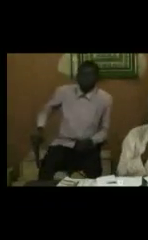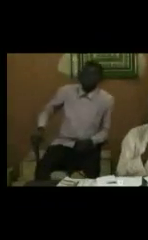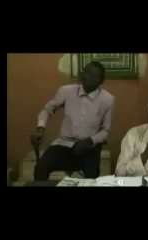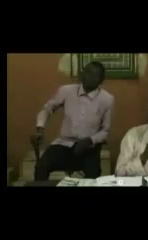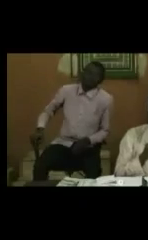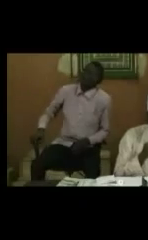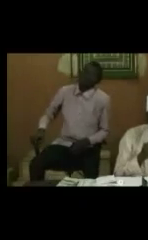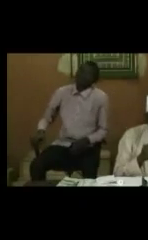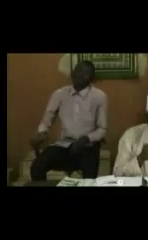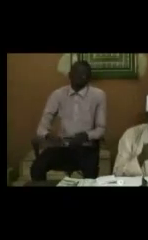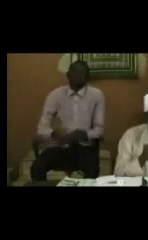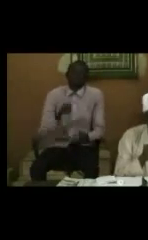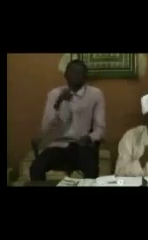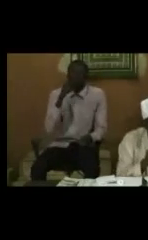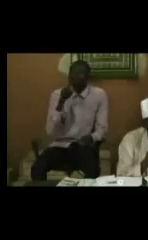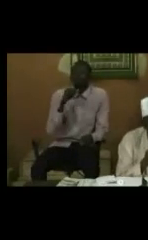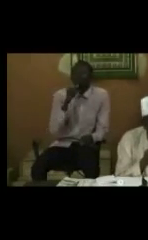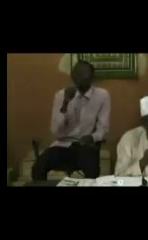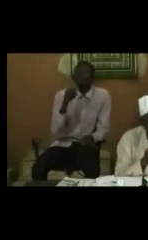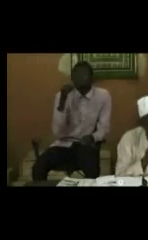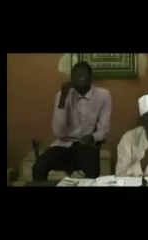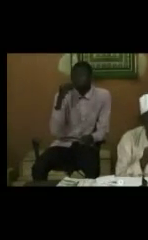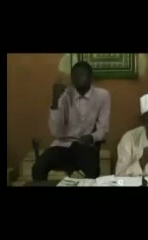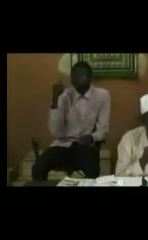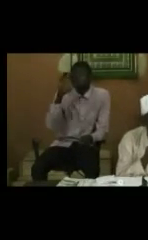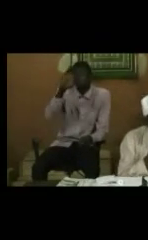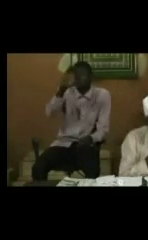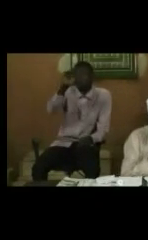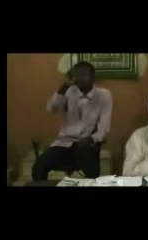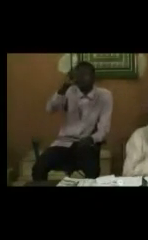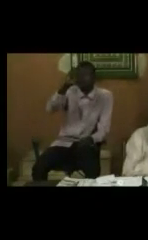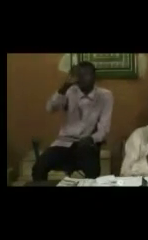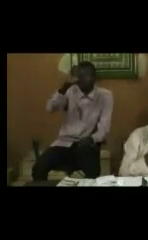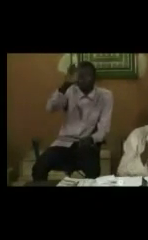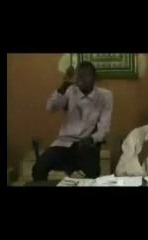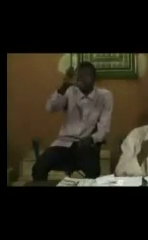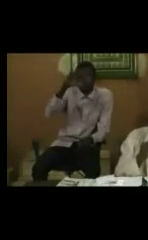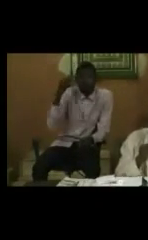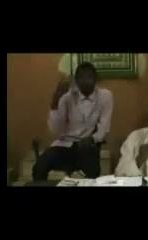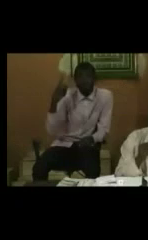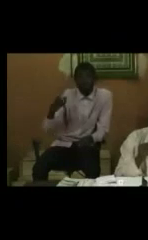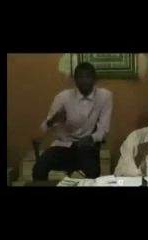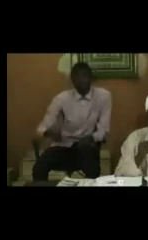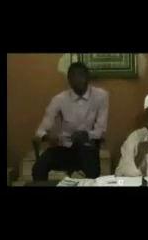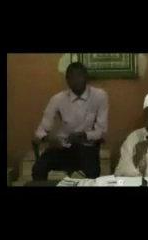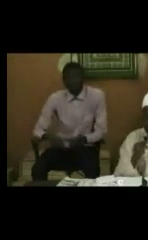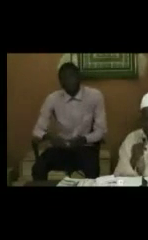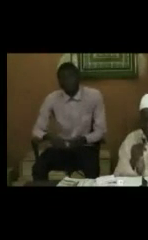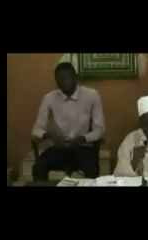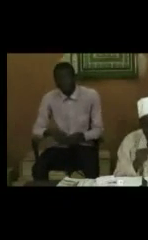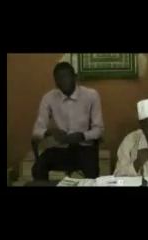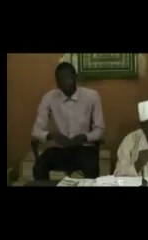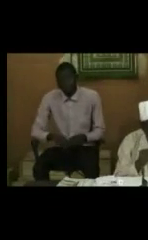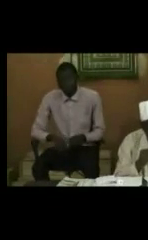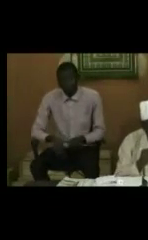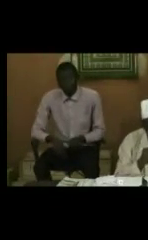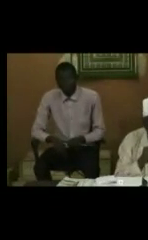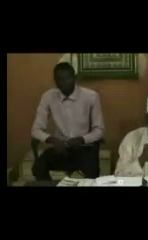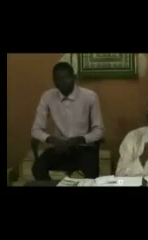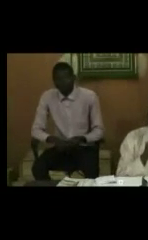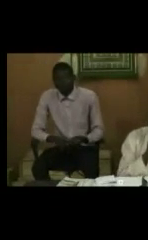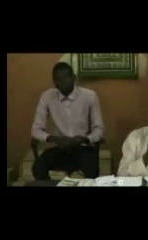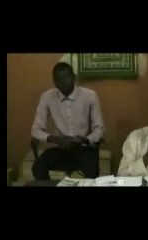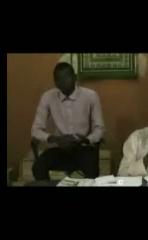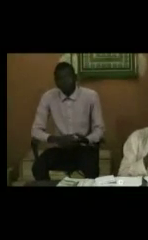yeni yen hayanikum anha awon mejeji won ko fun yin o lati je ketekete o fa